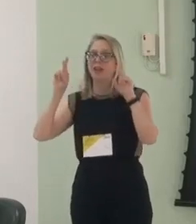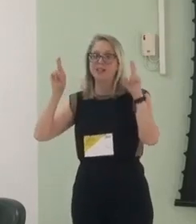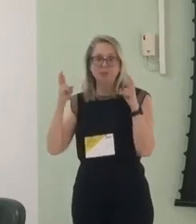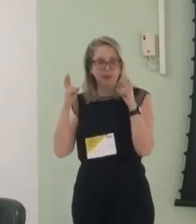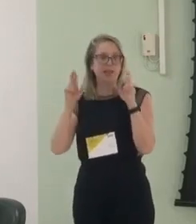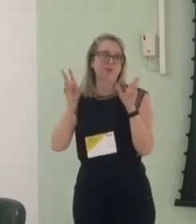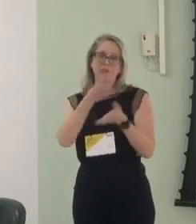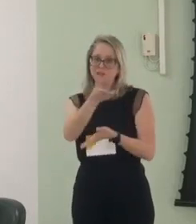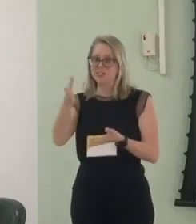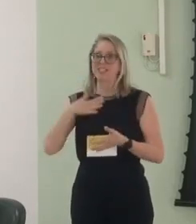Alagoas.